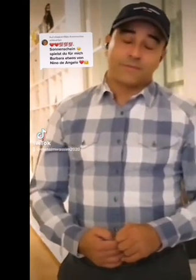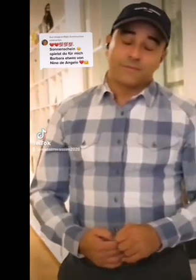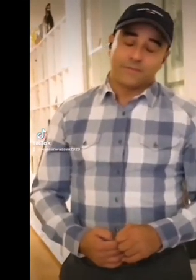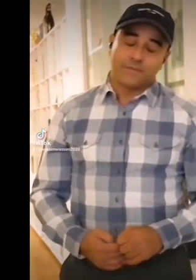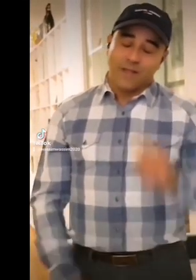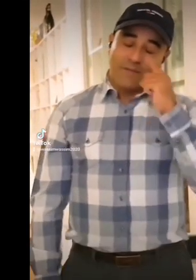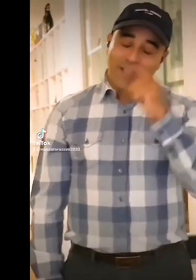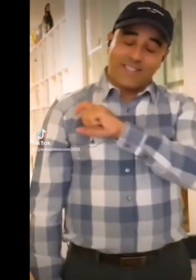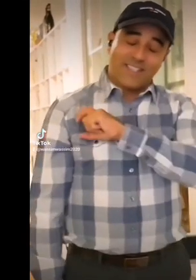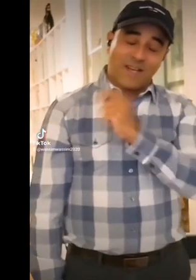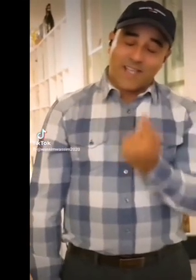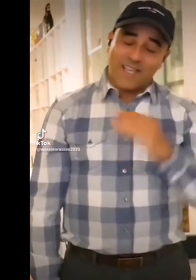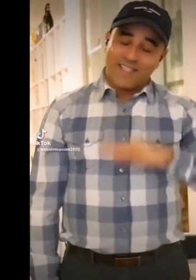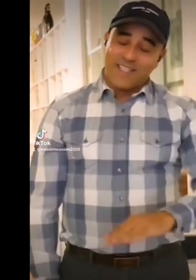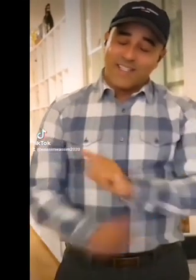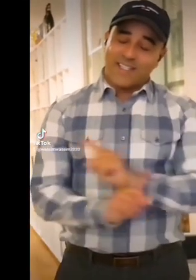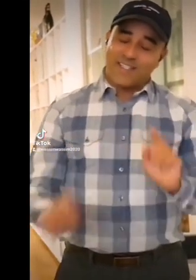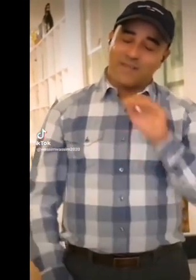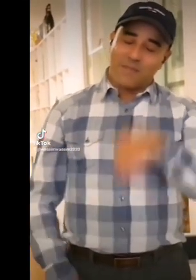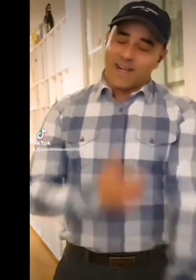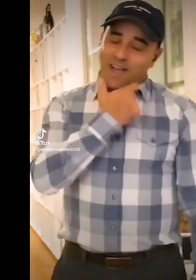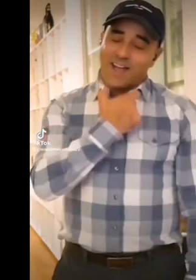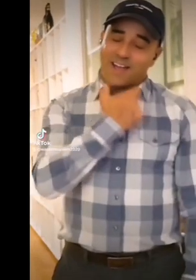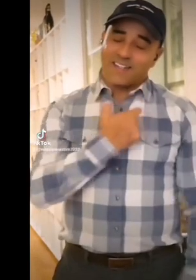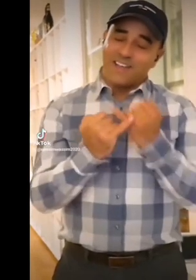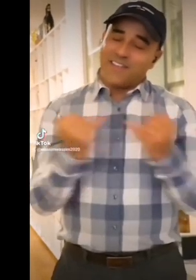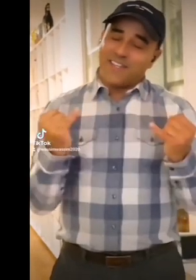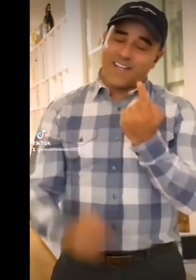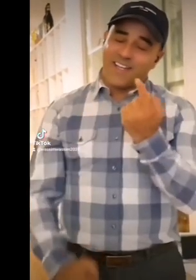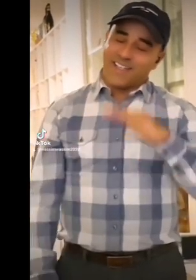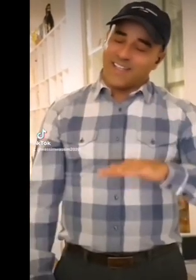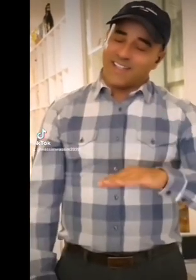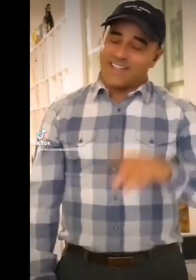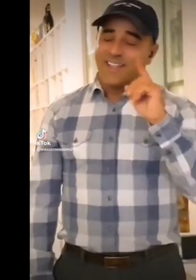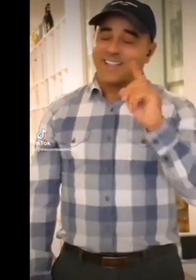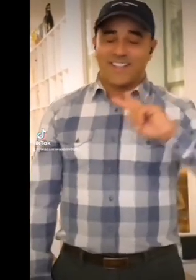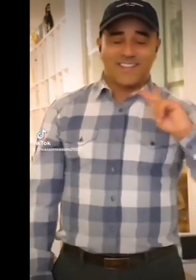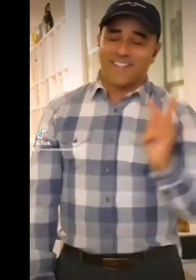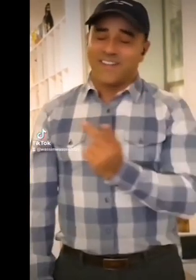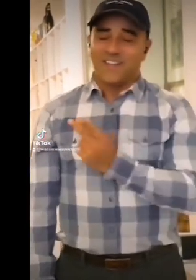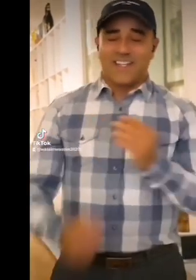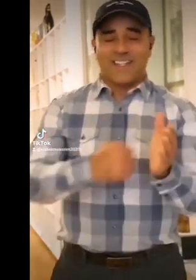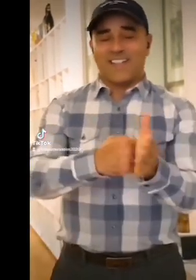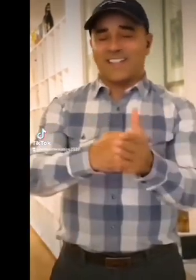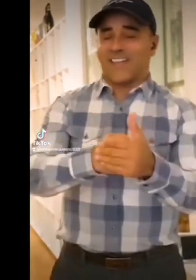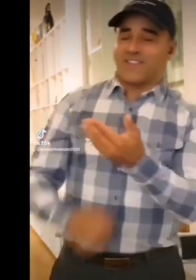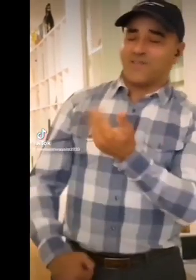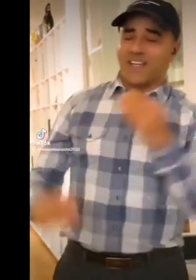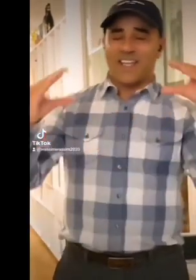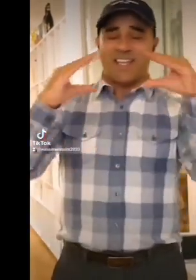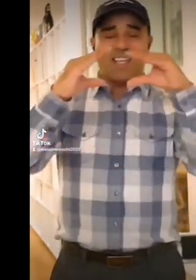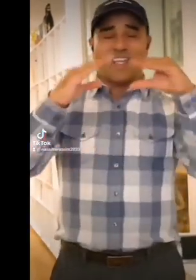Wenn selbst ein Kind nicht mehr lacht wie ein Kind, dann sind wir jenseits von Eden.